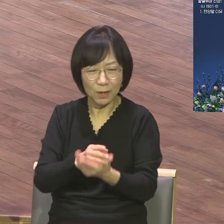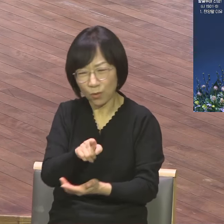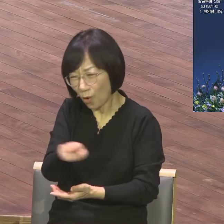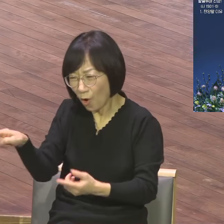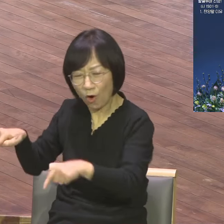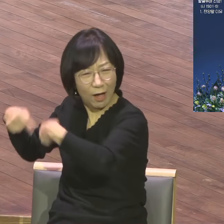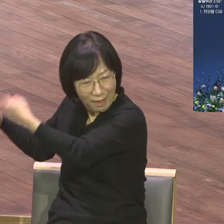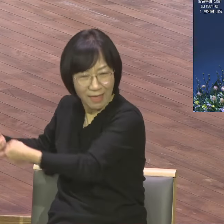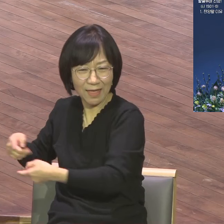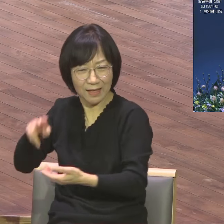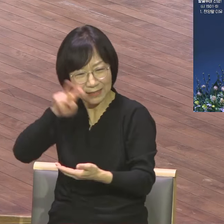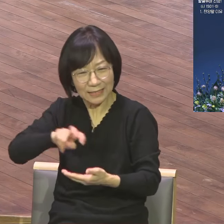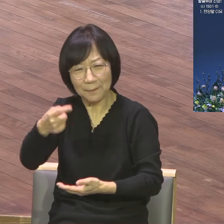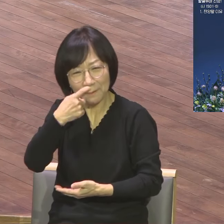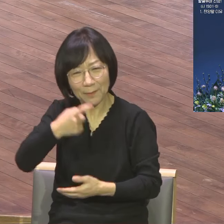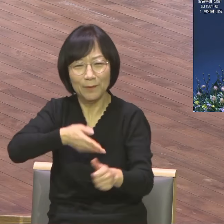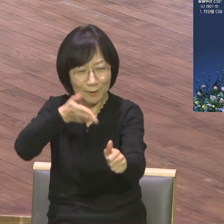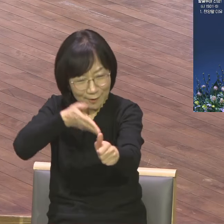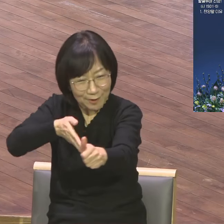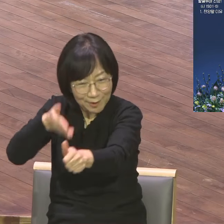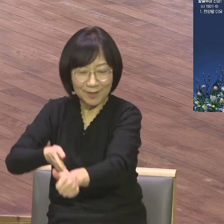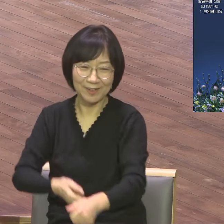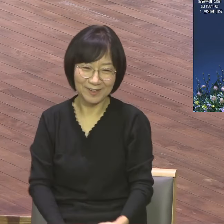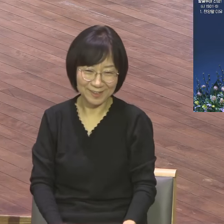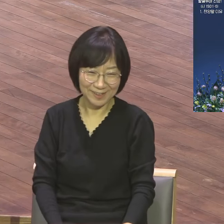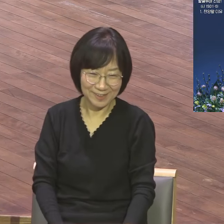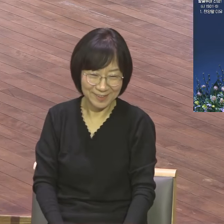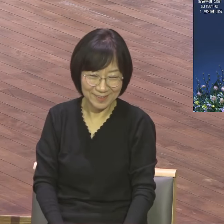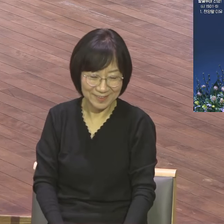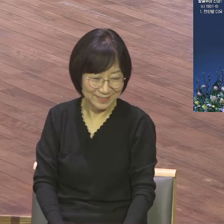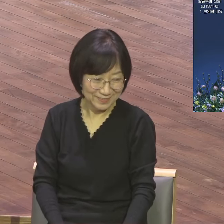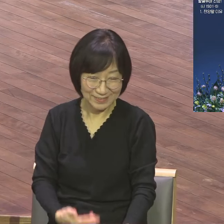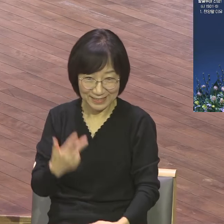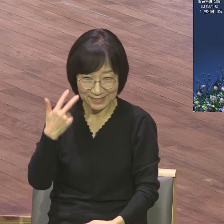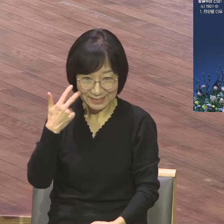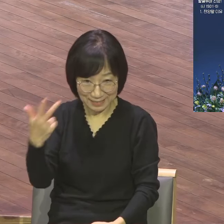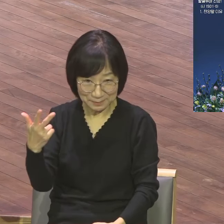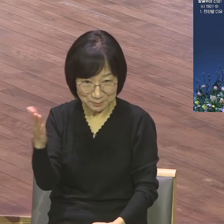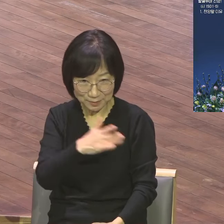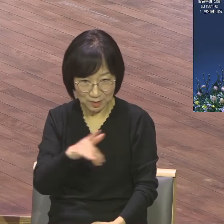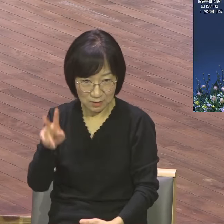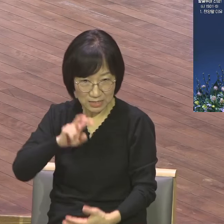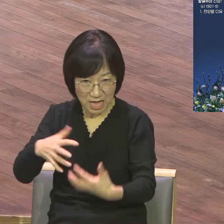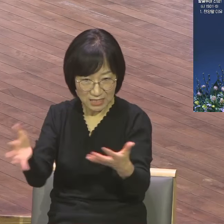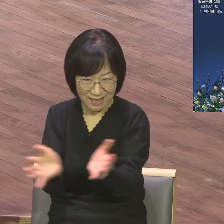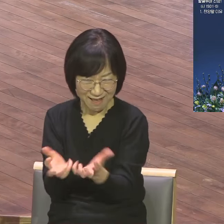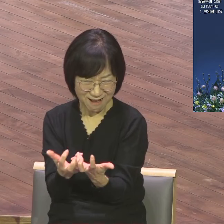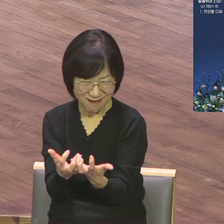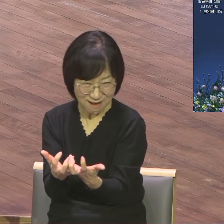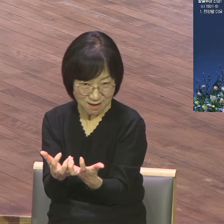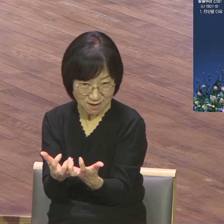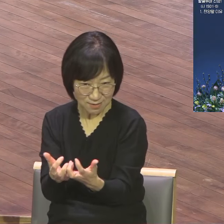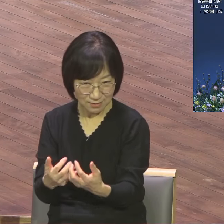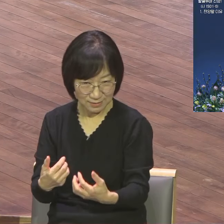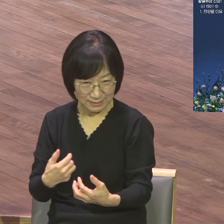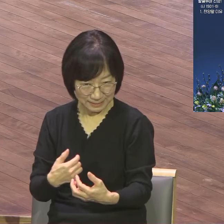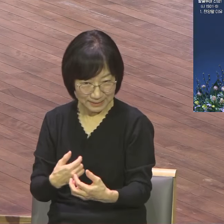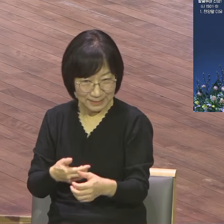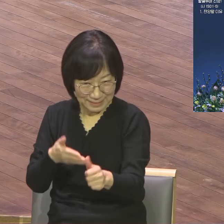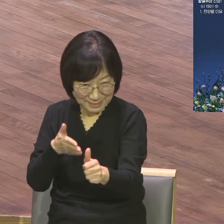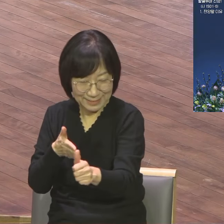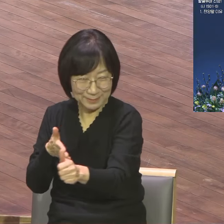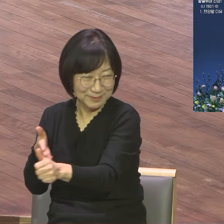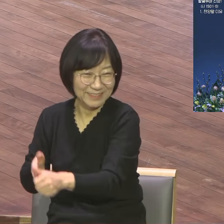찬양 같이 배워가면서 그 찬양하면 좋을 텐데 다 다음 시간부터 찬양대가 차고 넘칠 줄 알고 믿습니다.